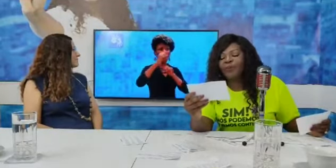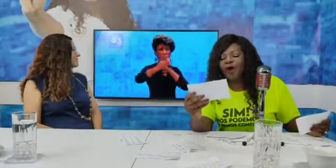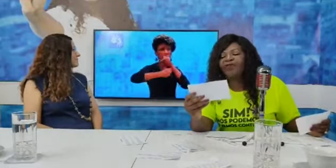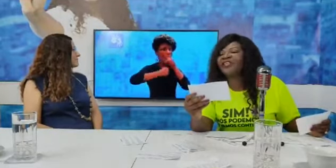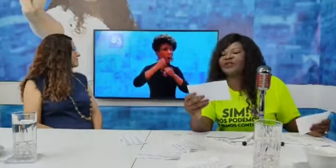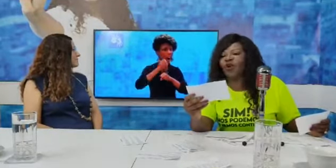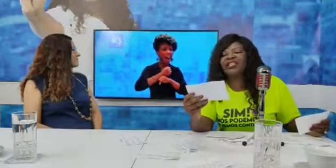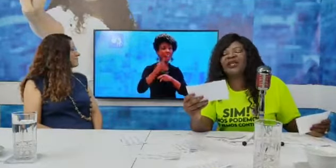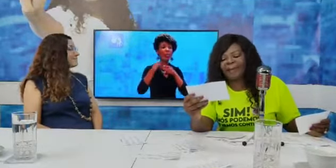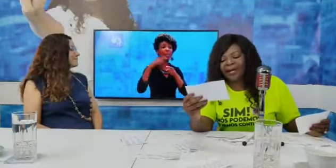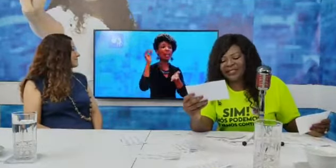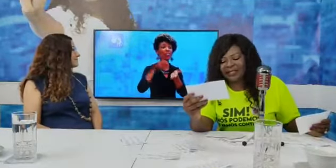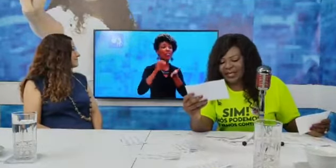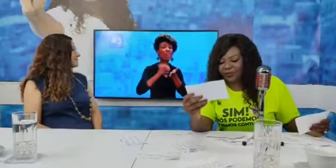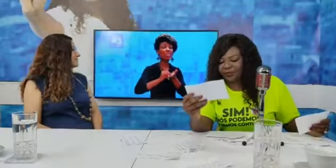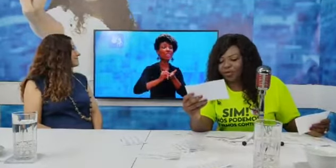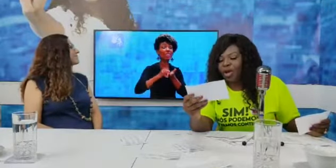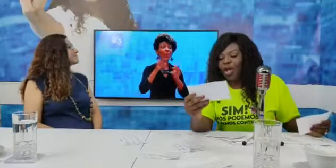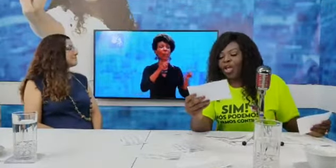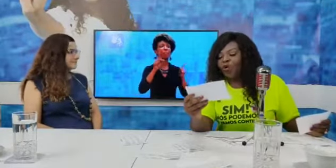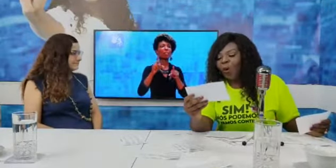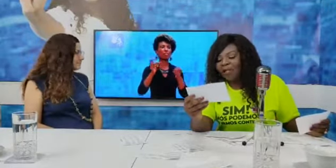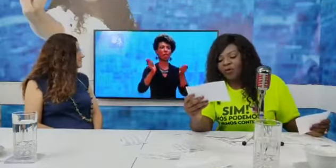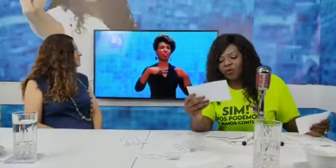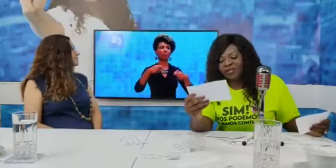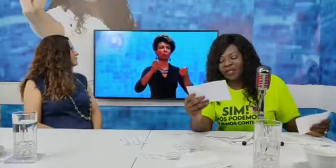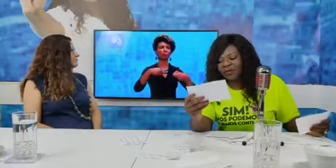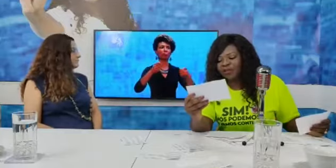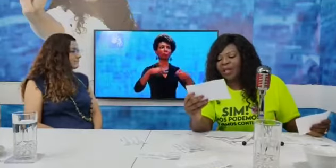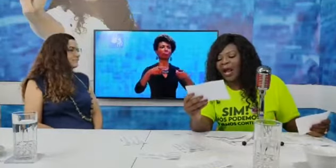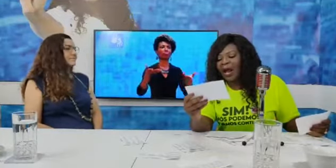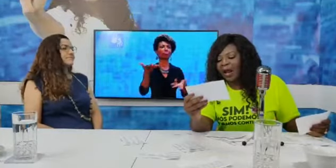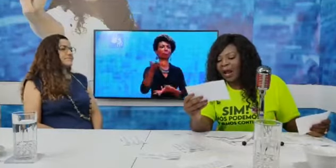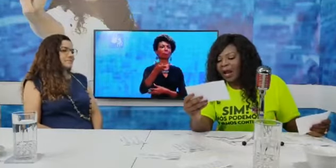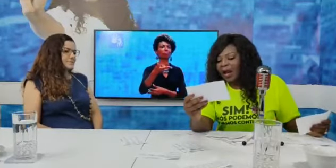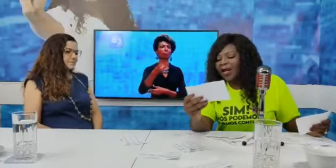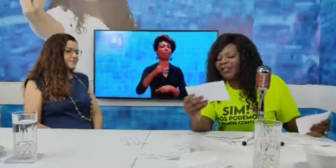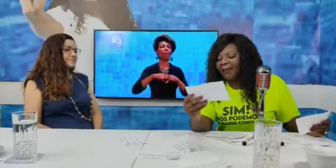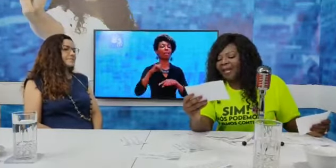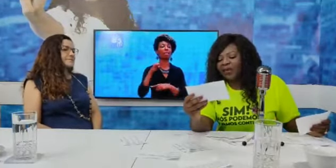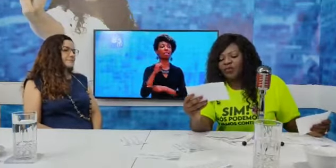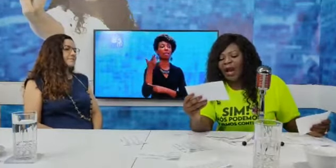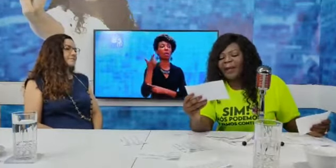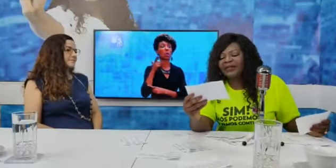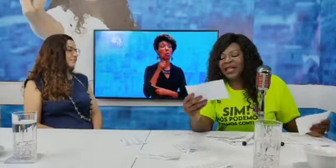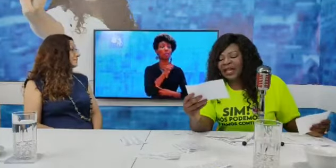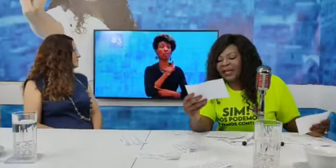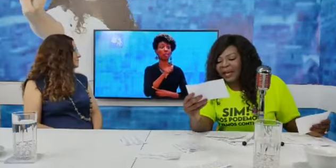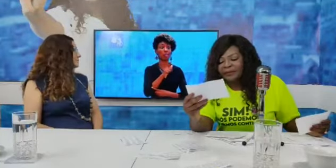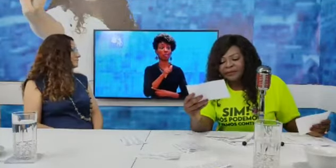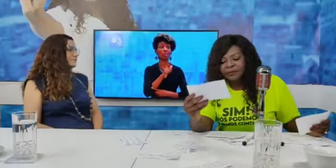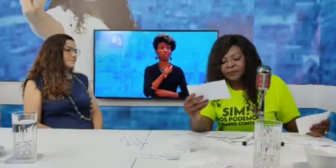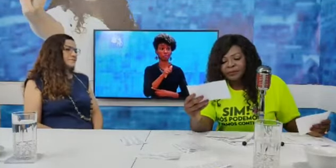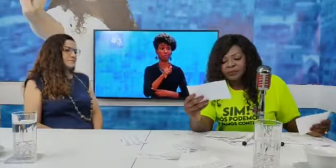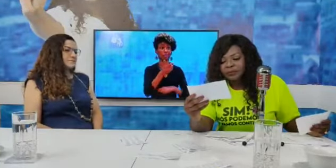de professores capacitados. E quando conseguirmos dar andamento à